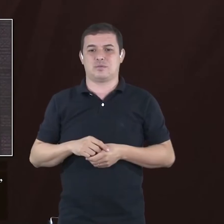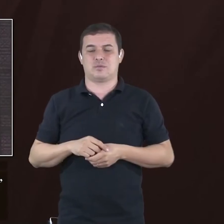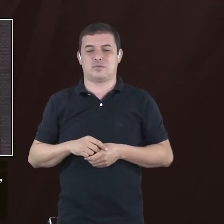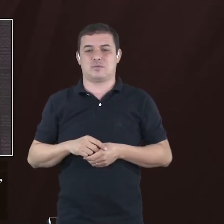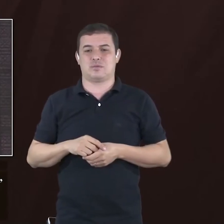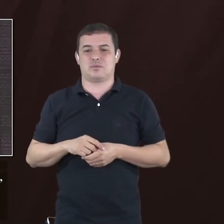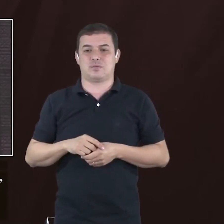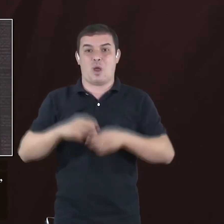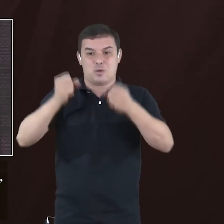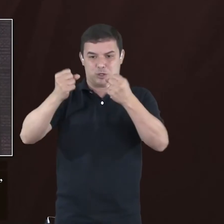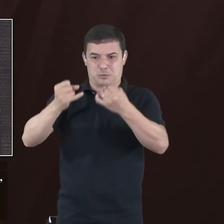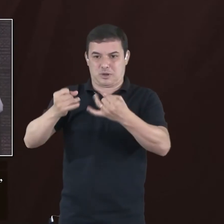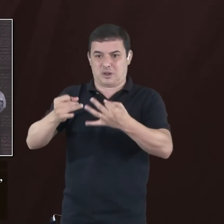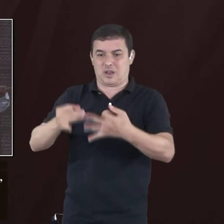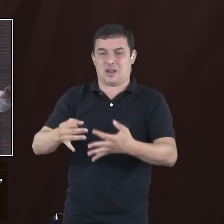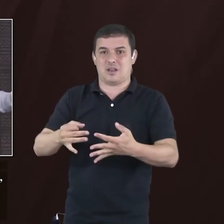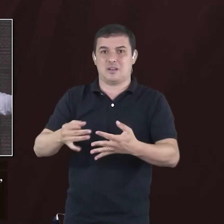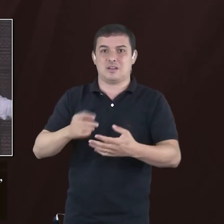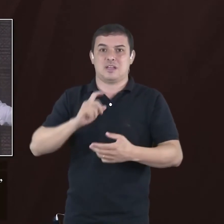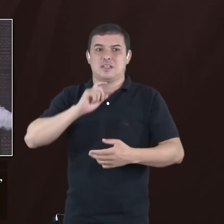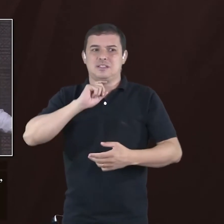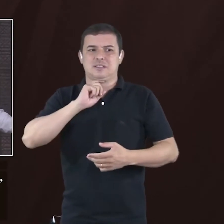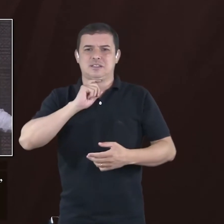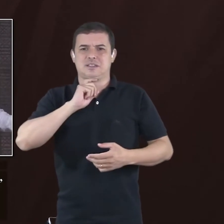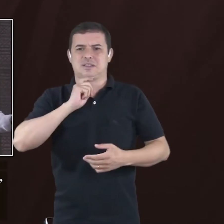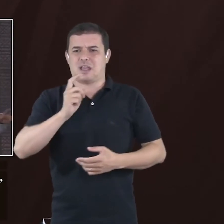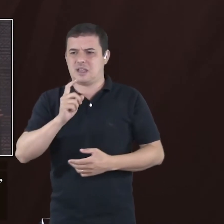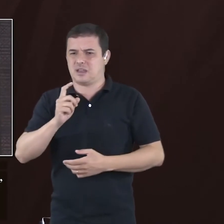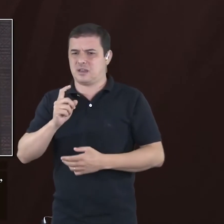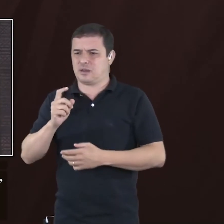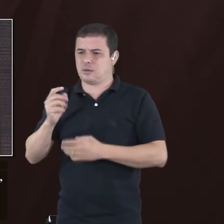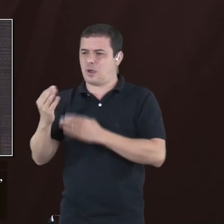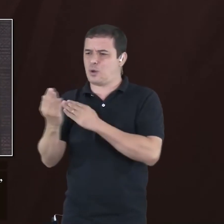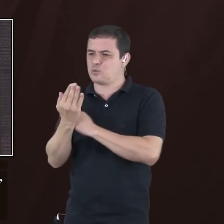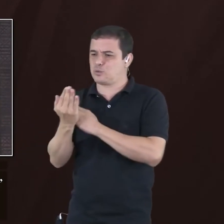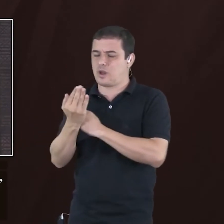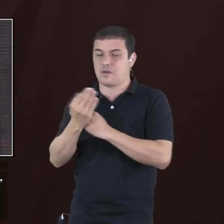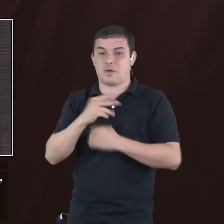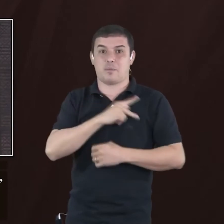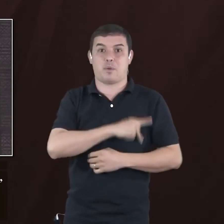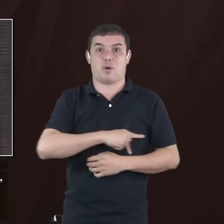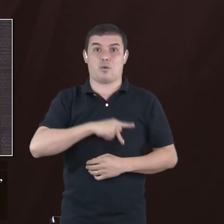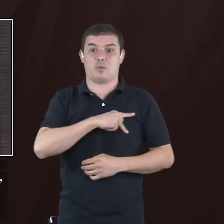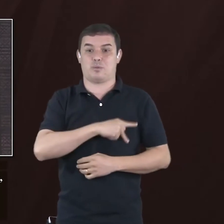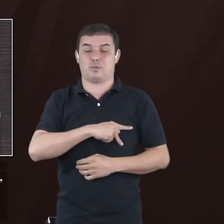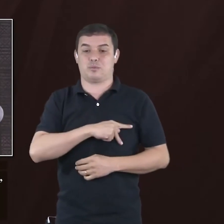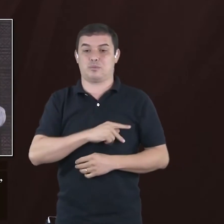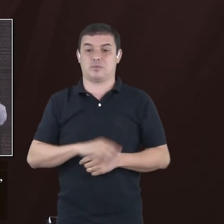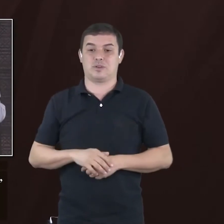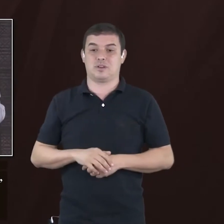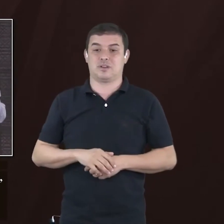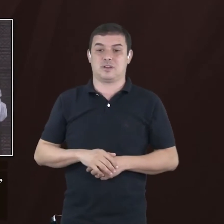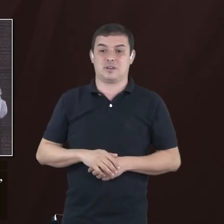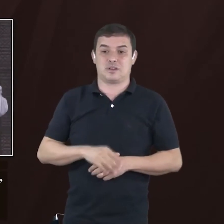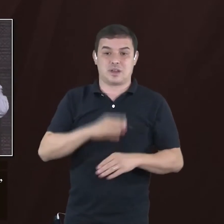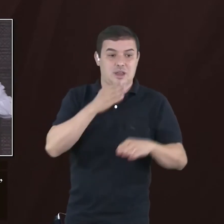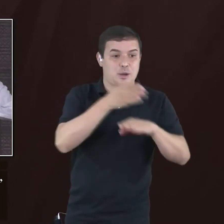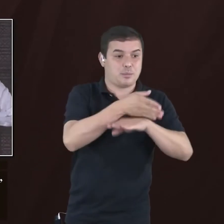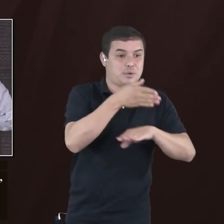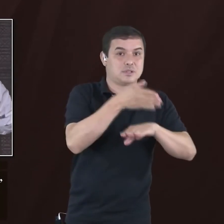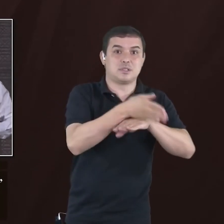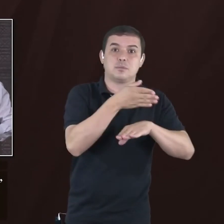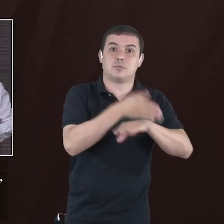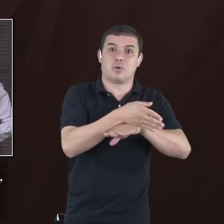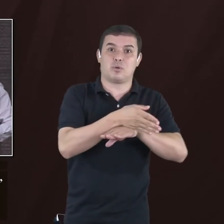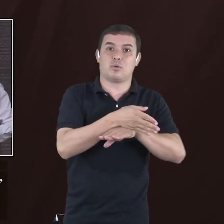isso? Não tinha ninguém a favor dele. Sabe qual era a acusação? A acusação de que ele participou do incêndio